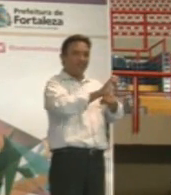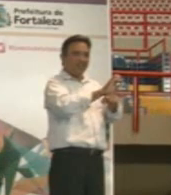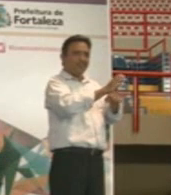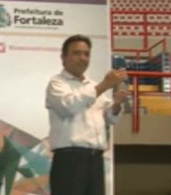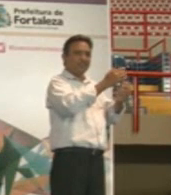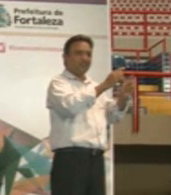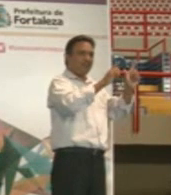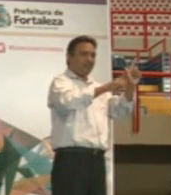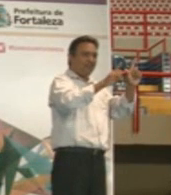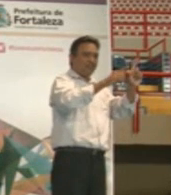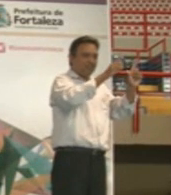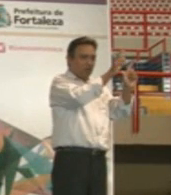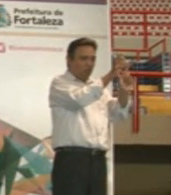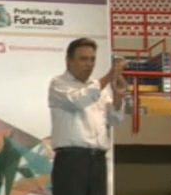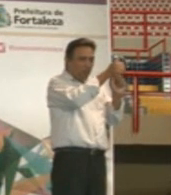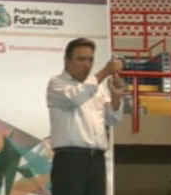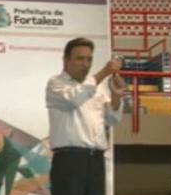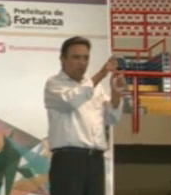Maranhão,